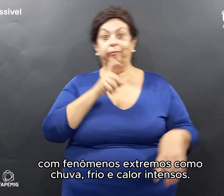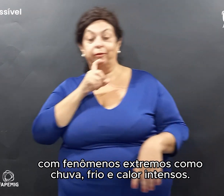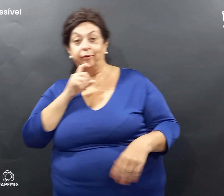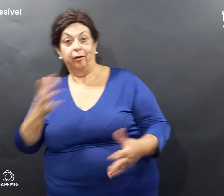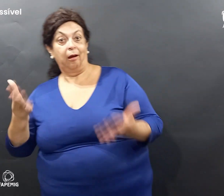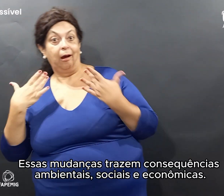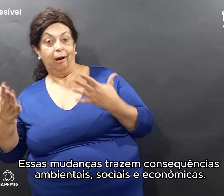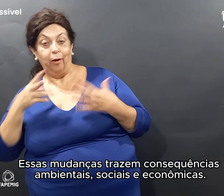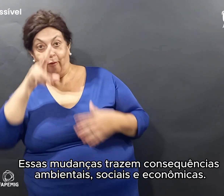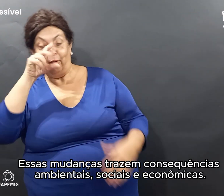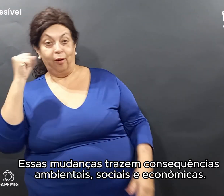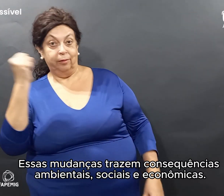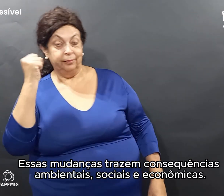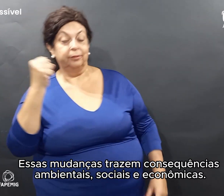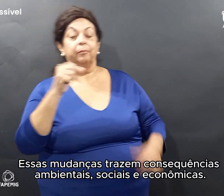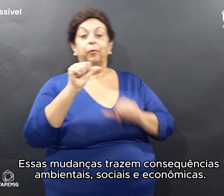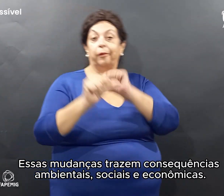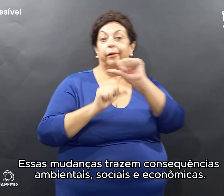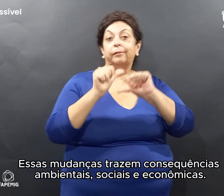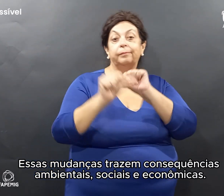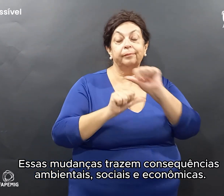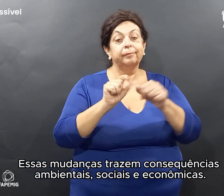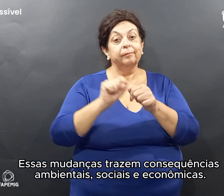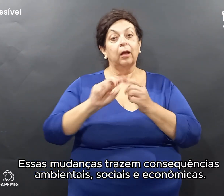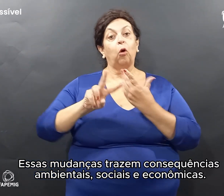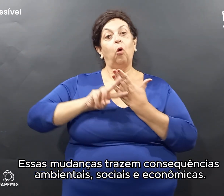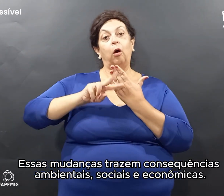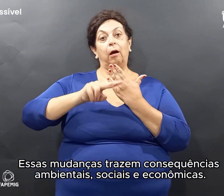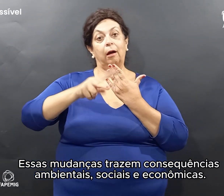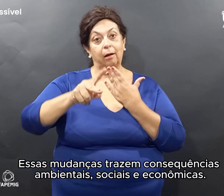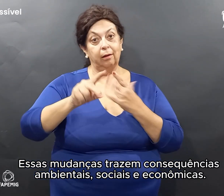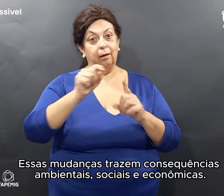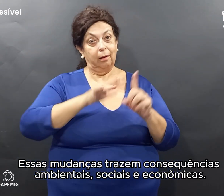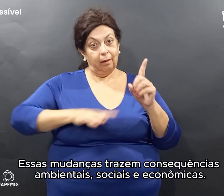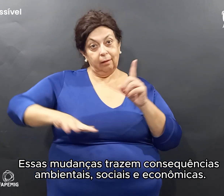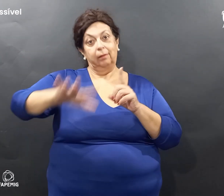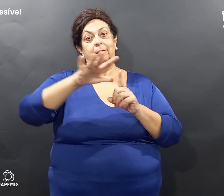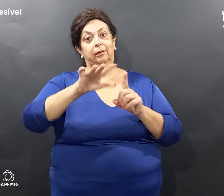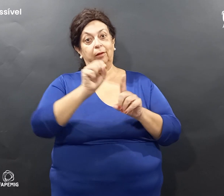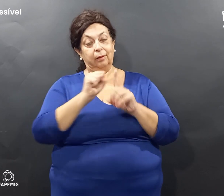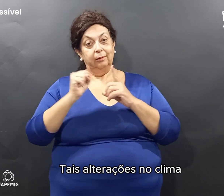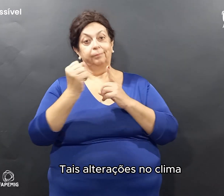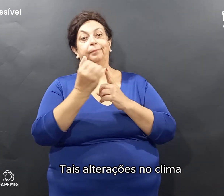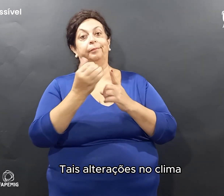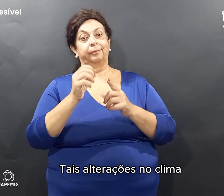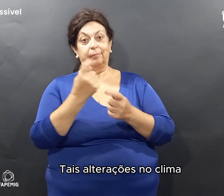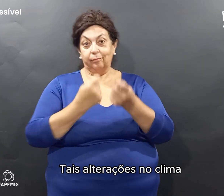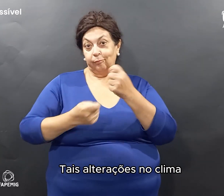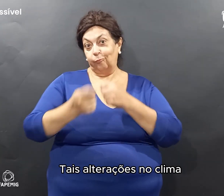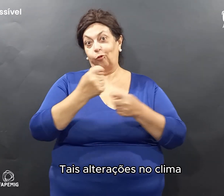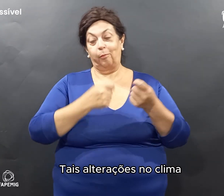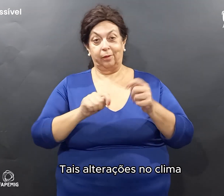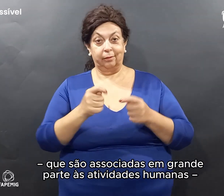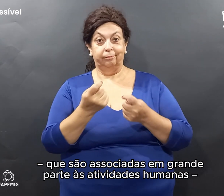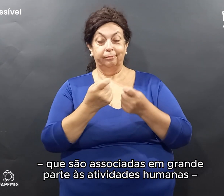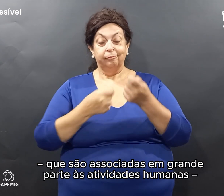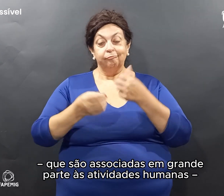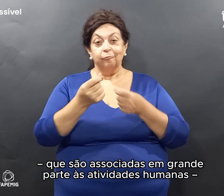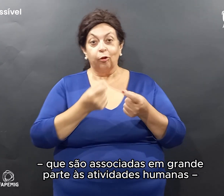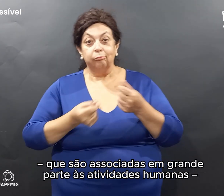intensos. Essas mudanças trazem consequências ambientais, sociais e econômicas. Tais alterações no clima, que são associadas